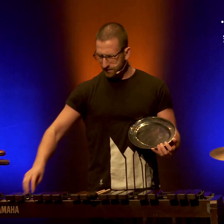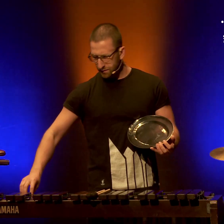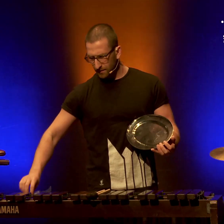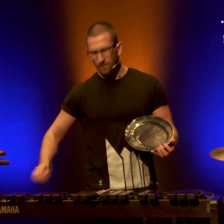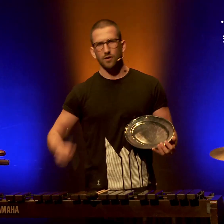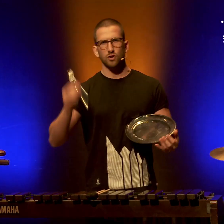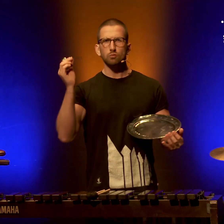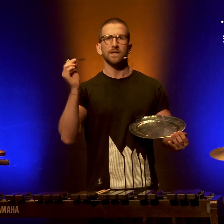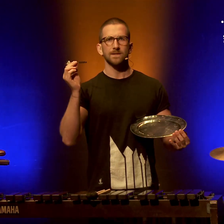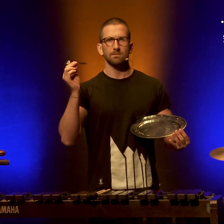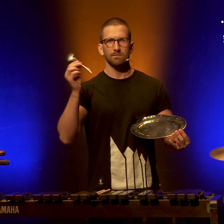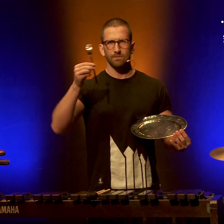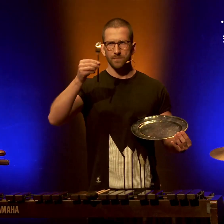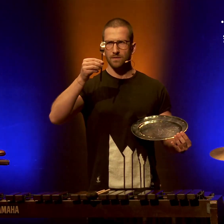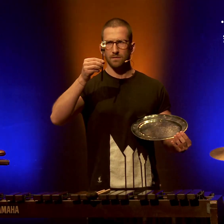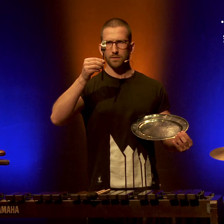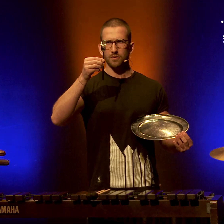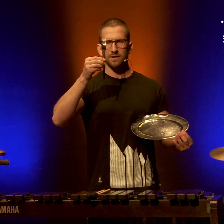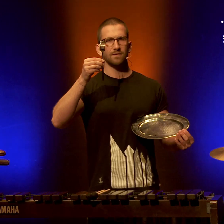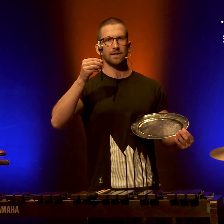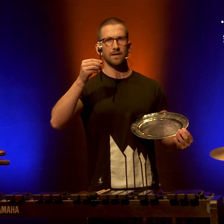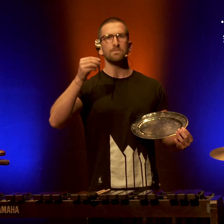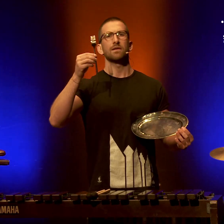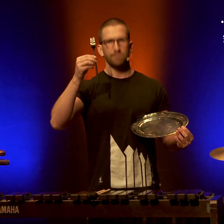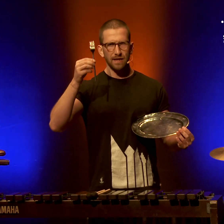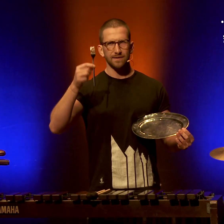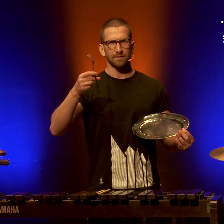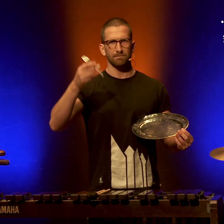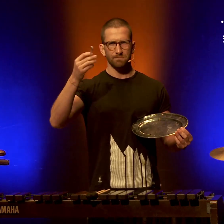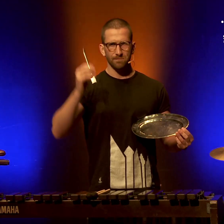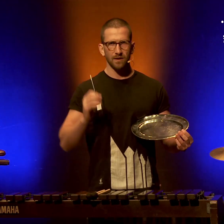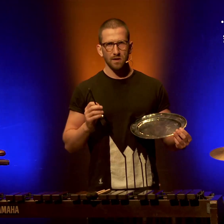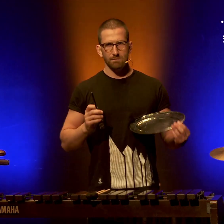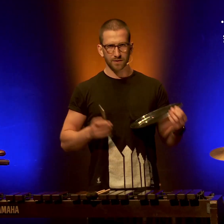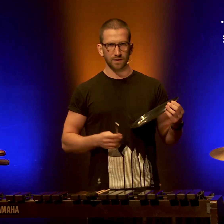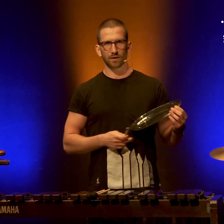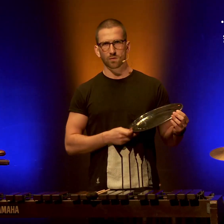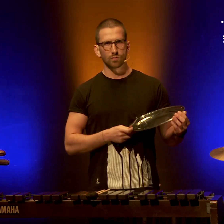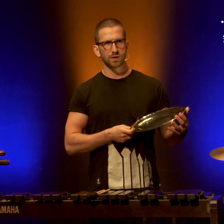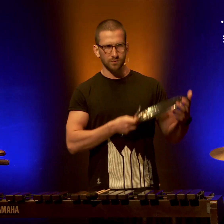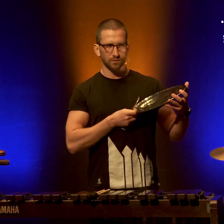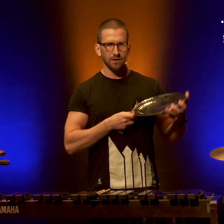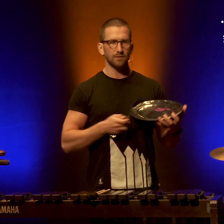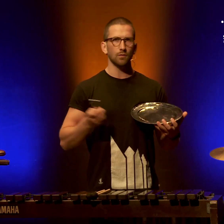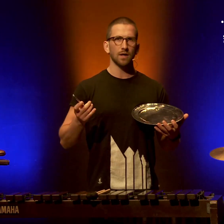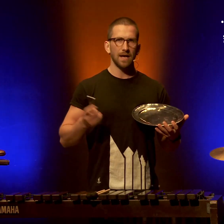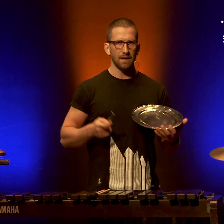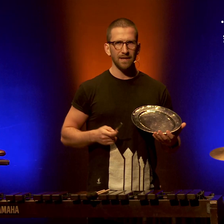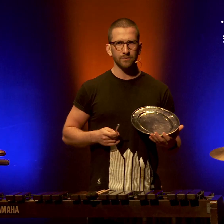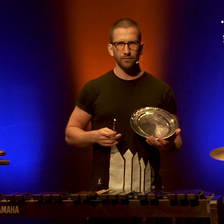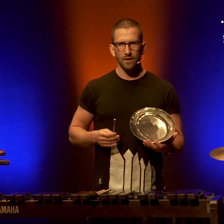oraz sztuciec, potocznie zwany widelcem. Przy użyciu tych